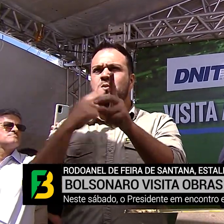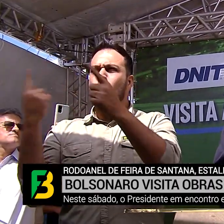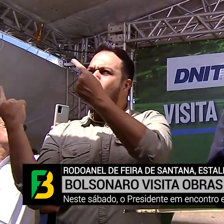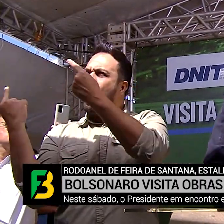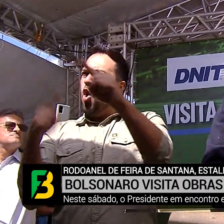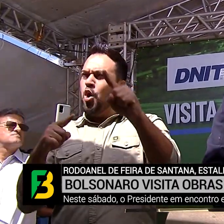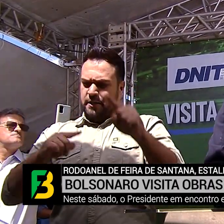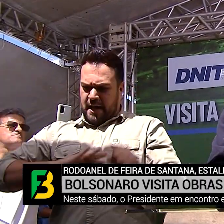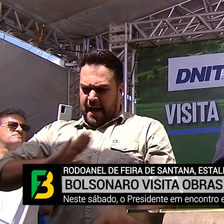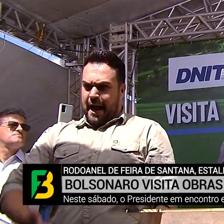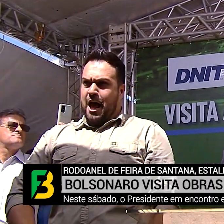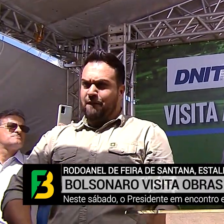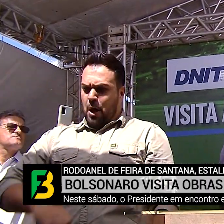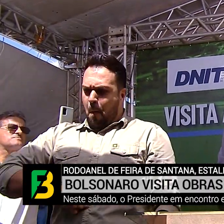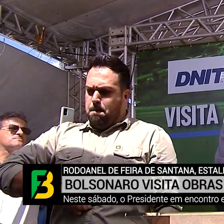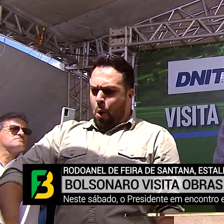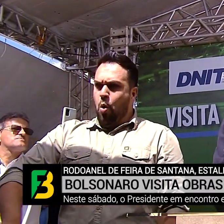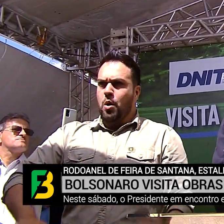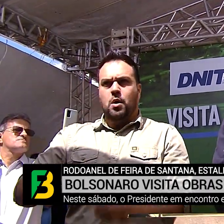aborto.